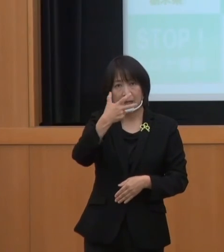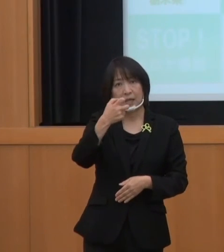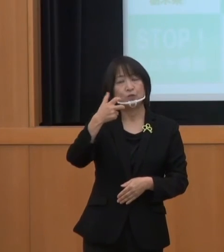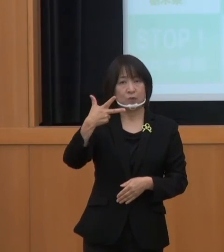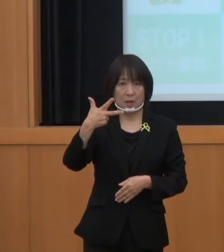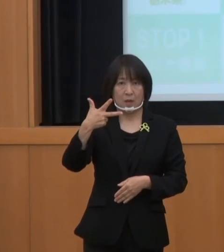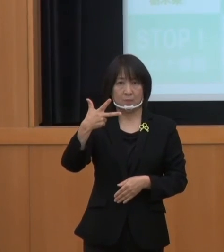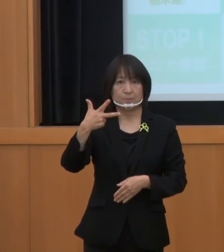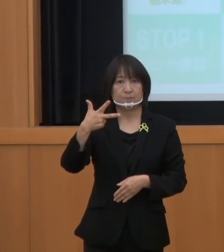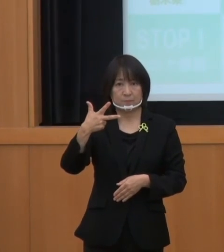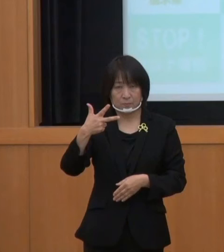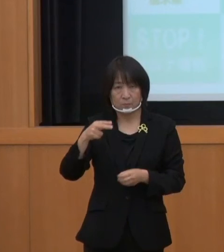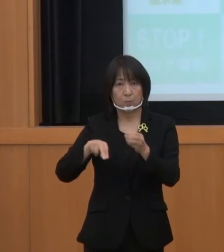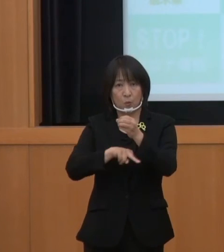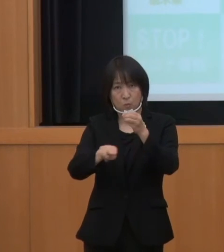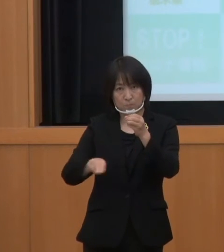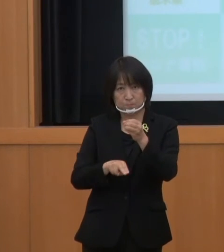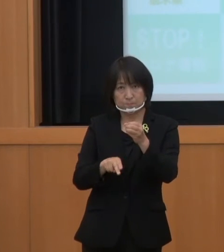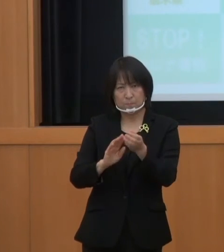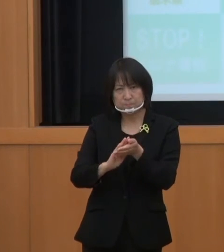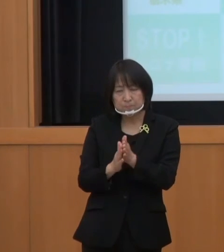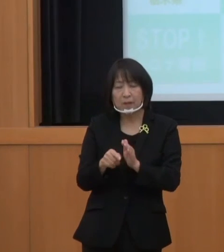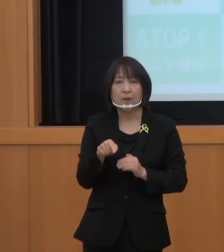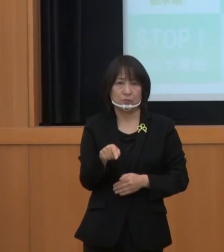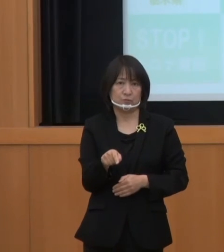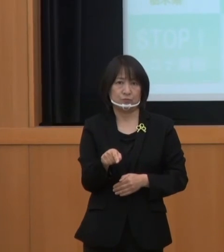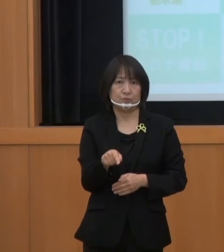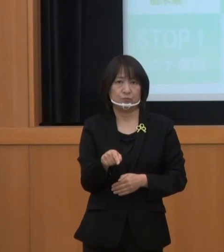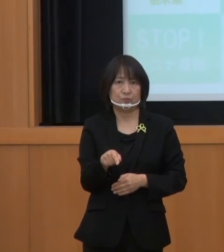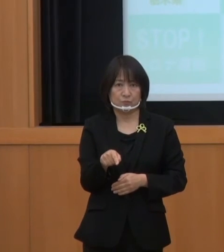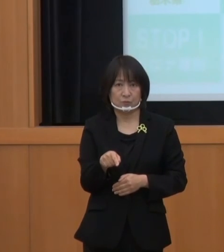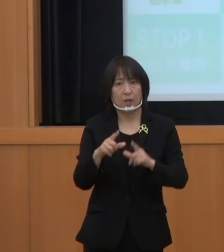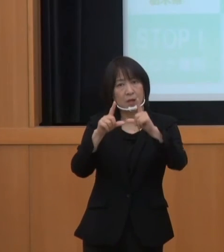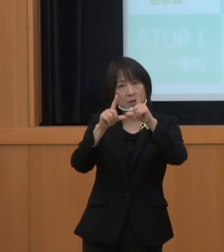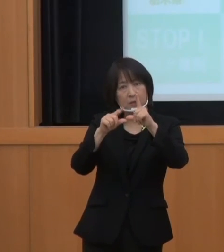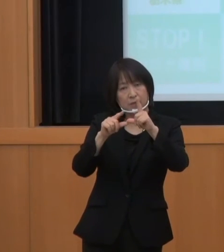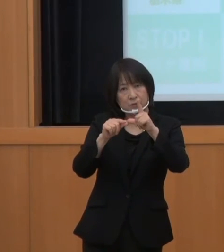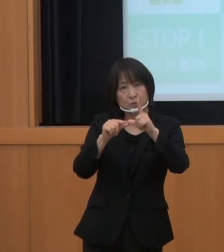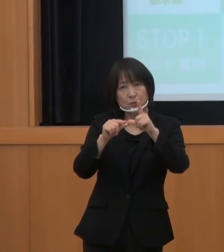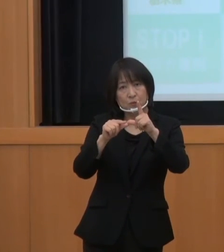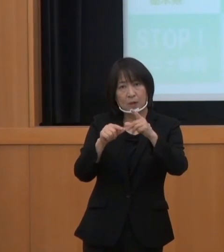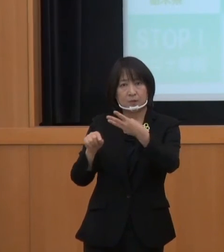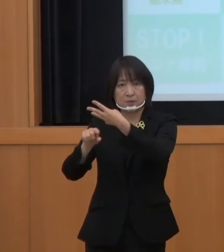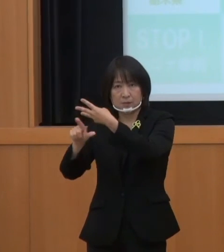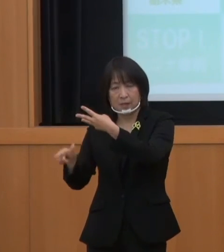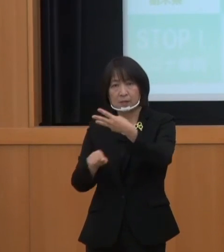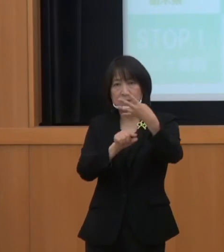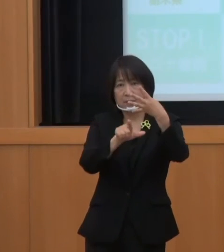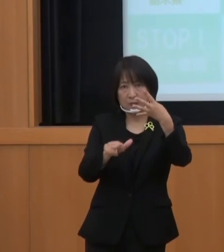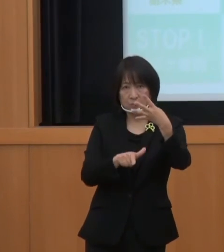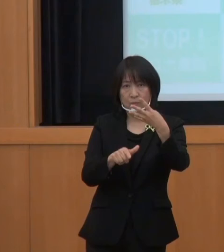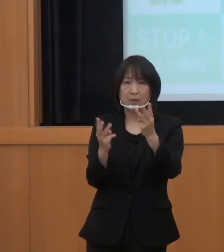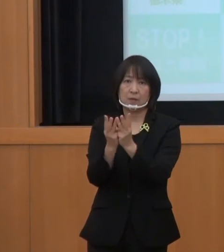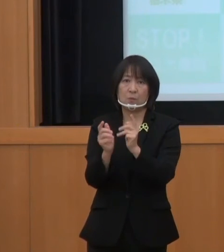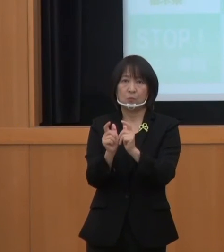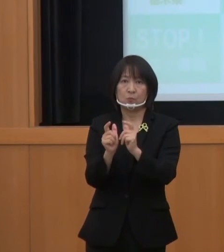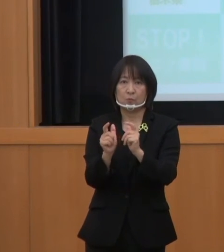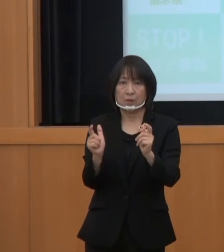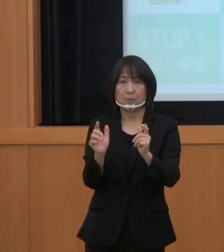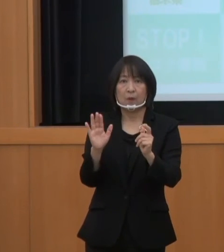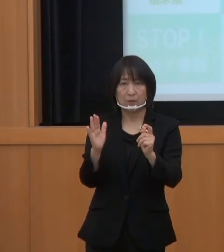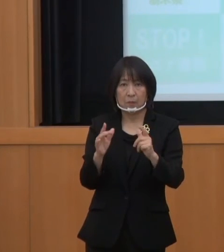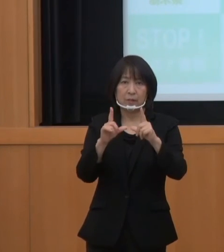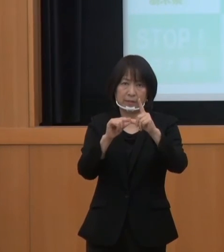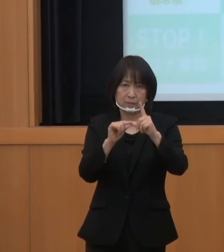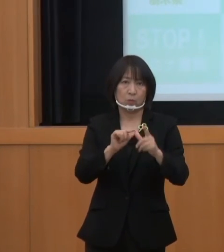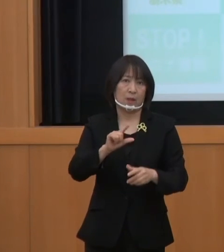が変異株ということですので、比率は3月、4月では、件数も増えてますけれども、比率は非常に高